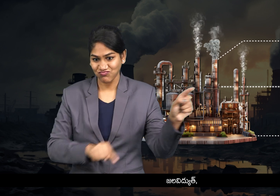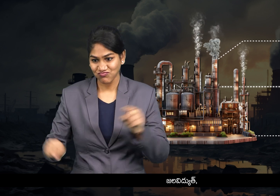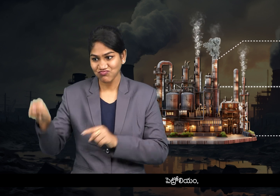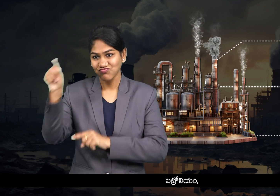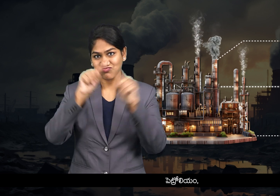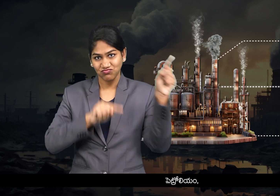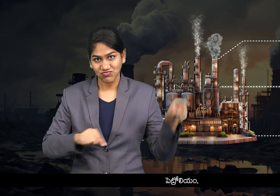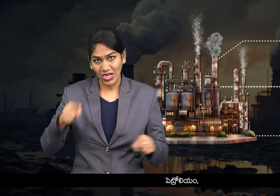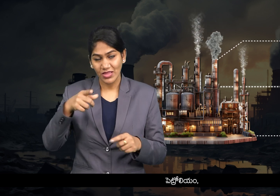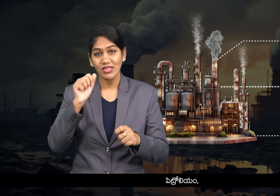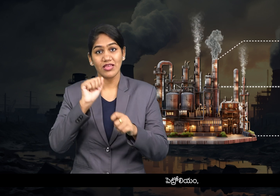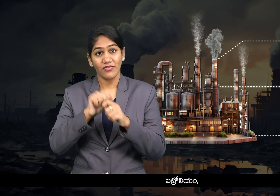పెట్రోలియం,